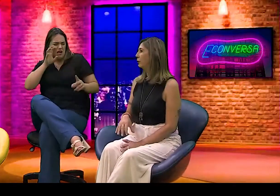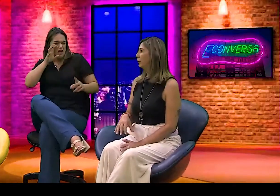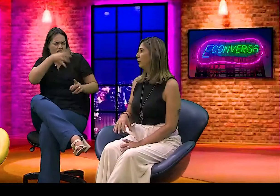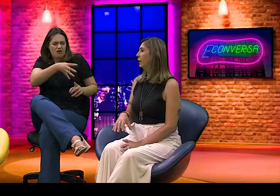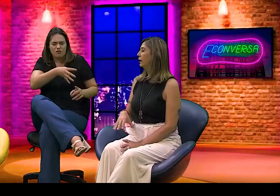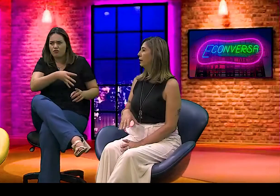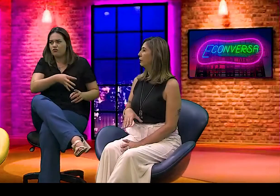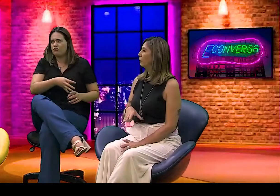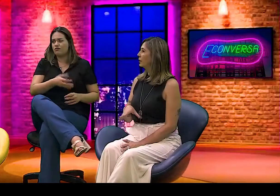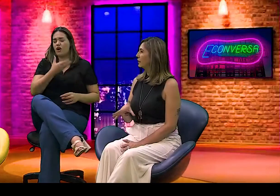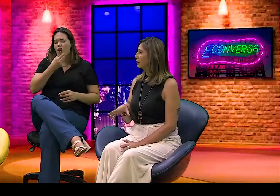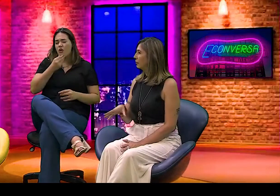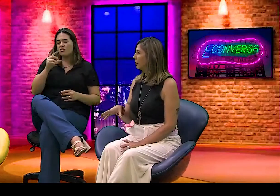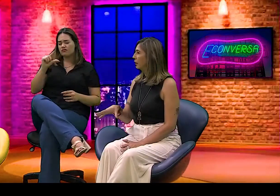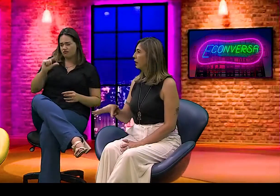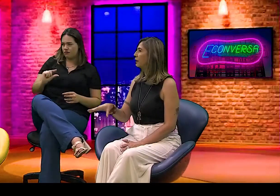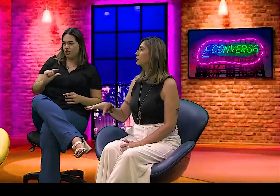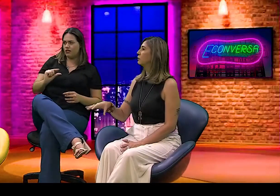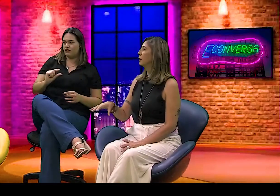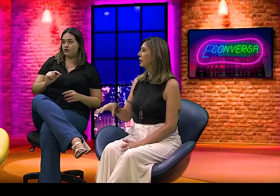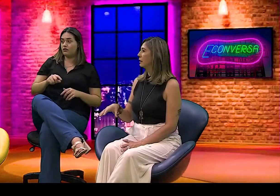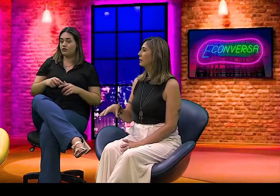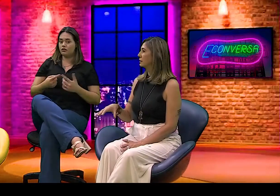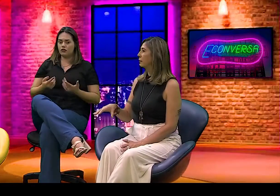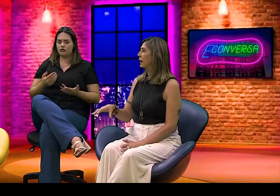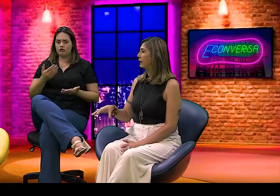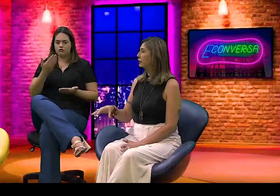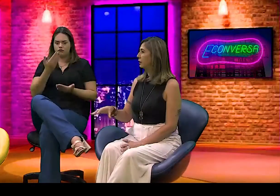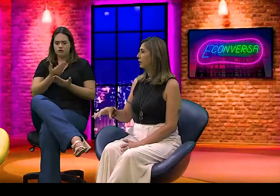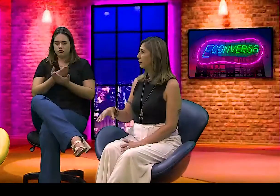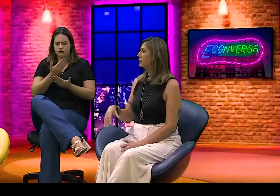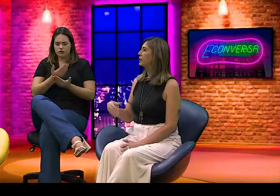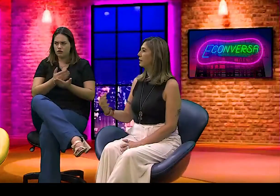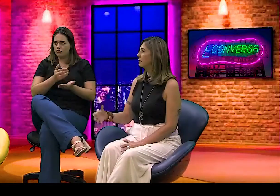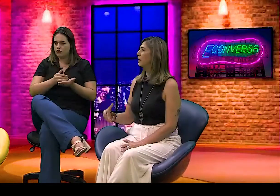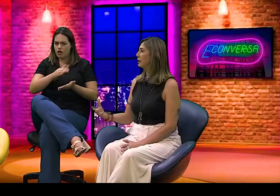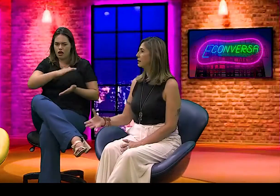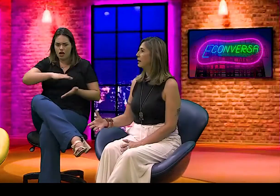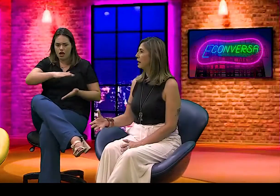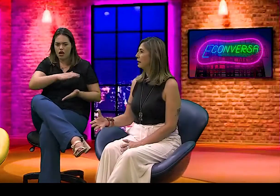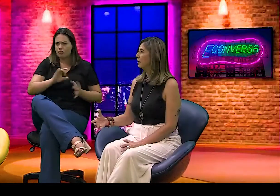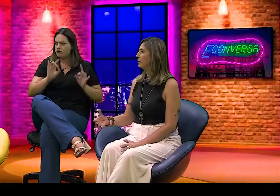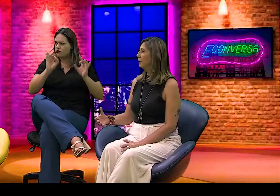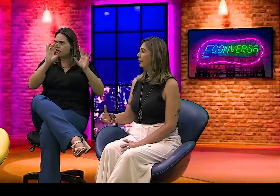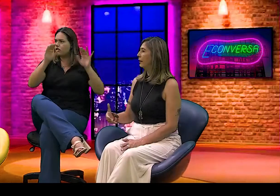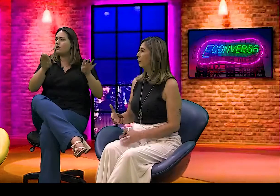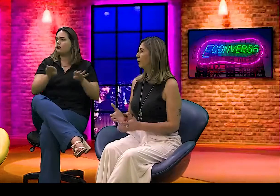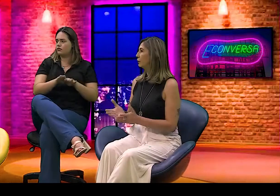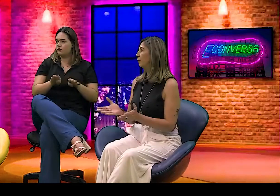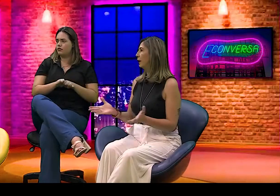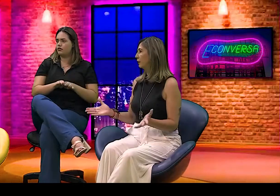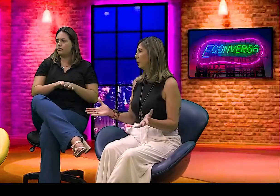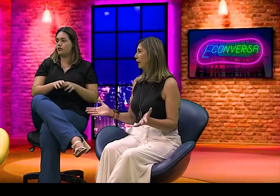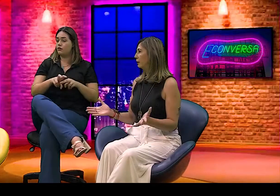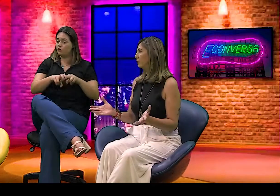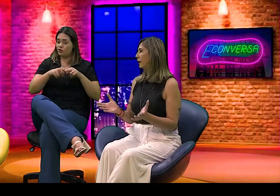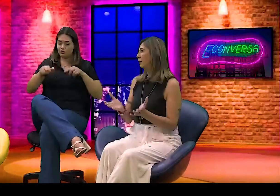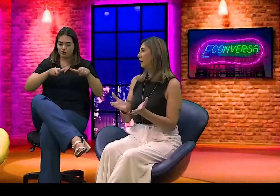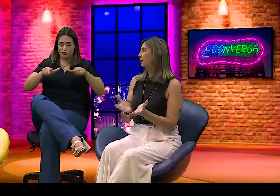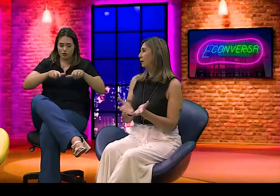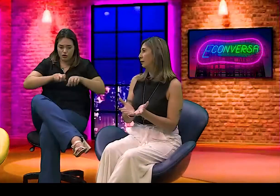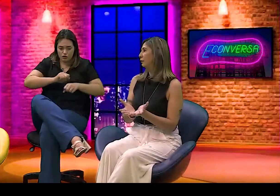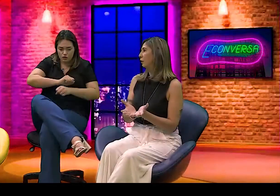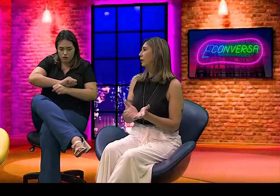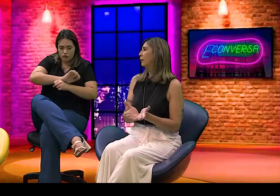dependente químico. Então comecei também a estudar essa parte, né, e me especializar nessa área, e com isso ampliei o trabalho,